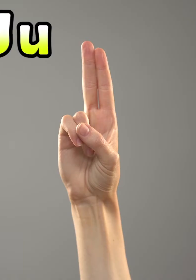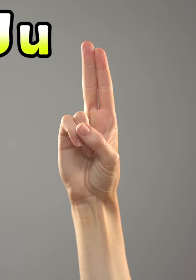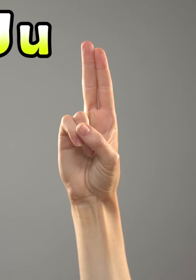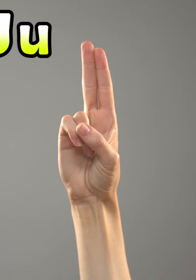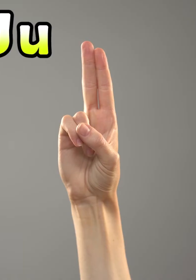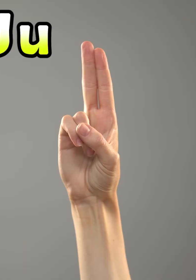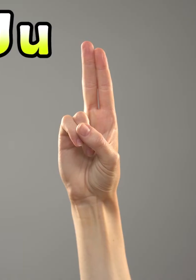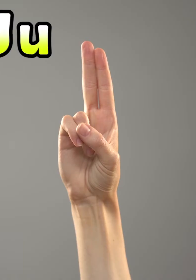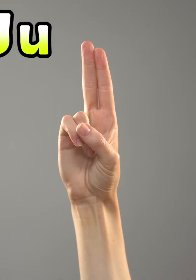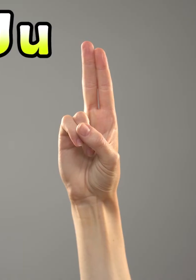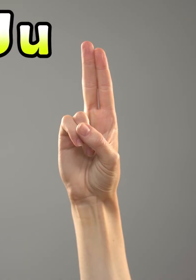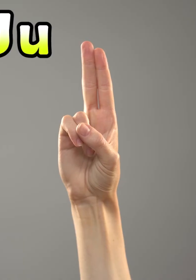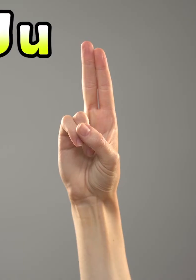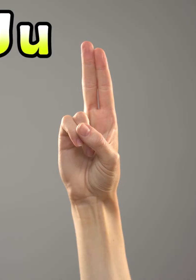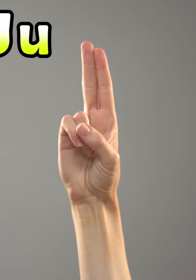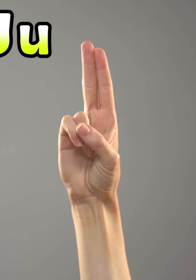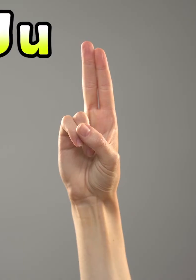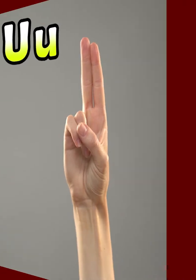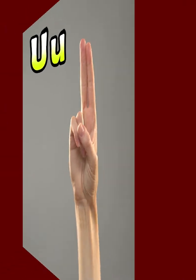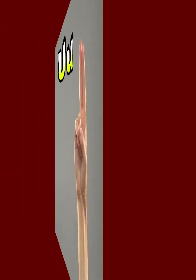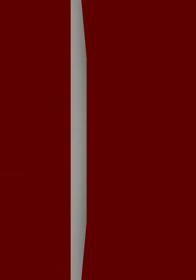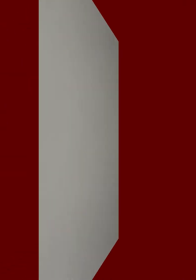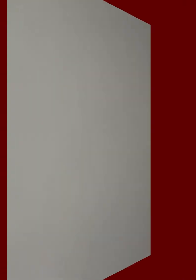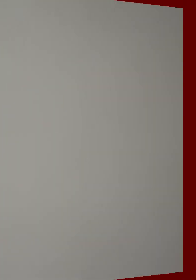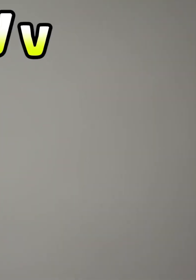雨伞